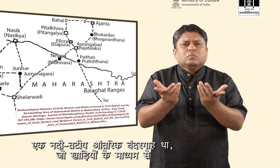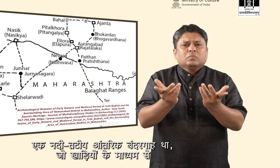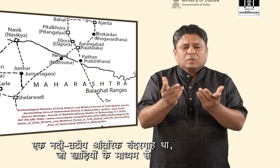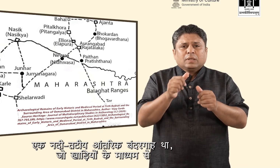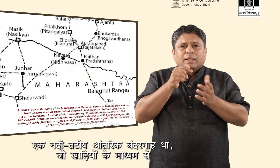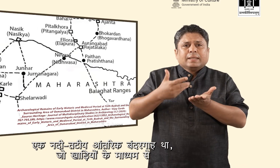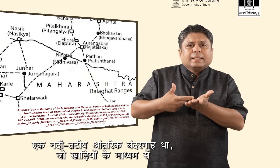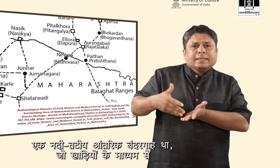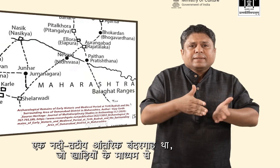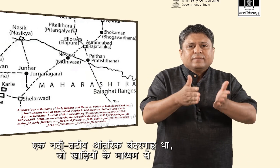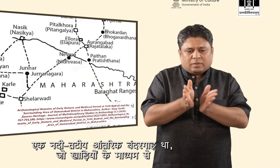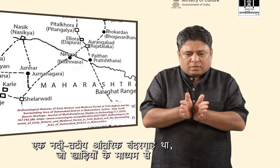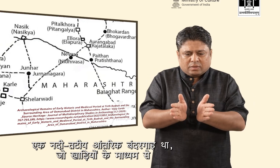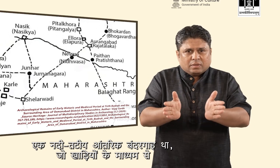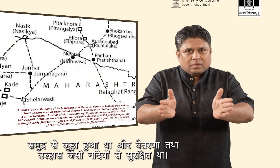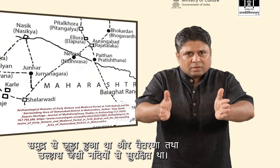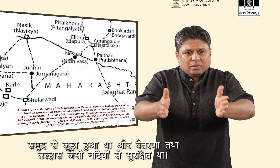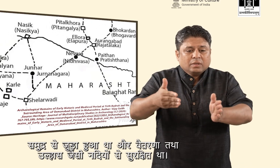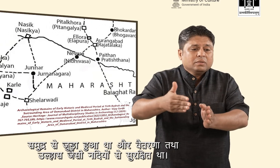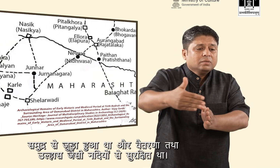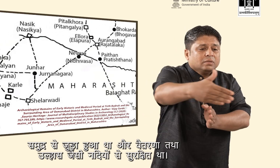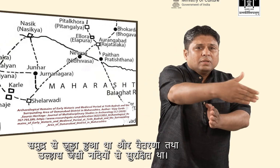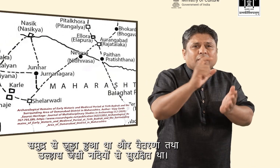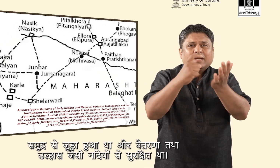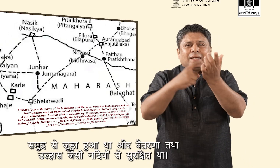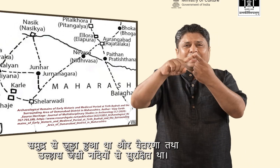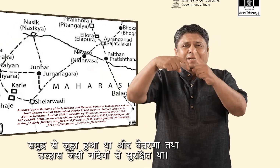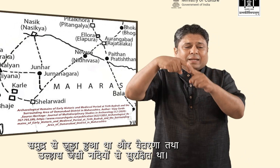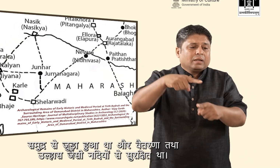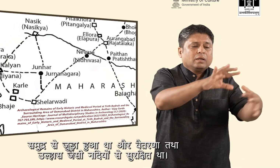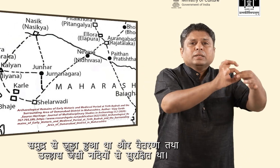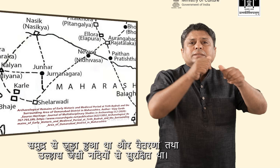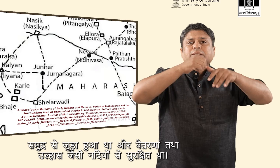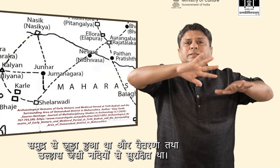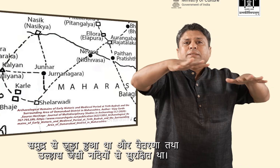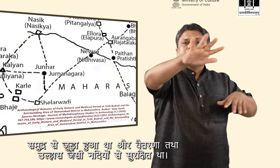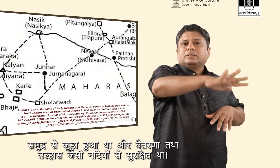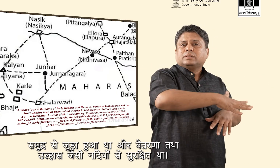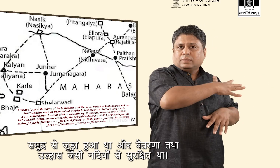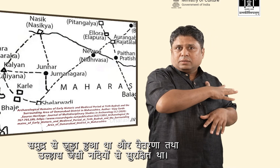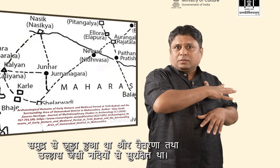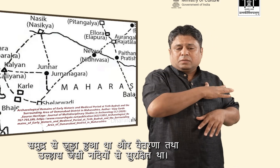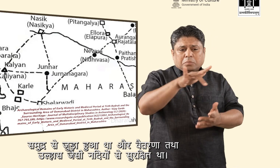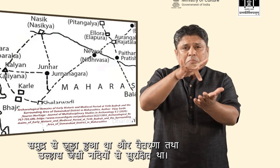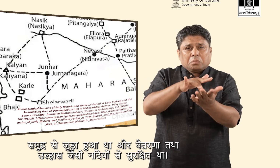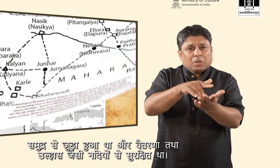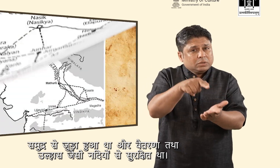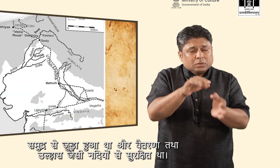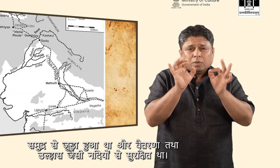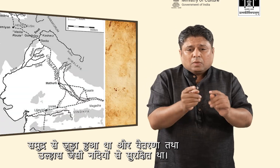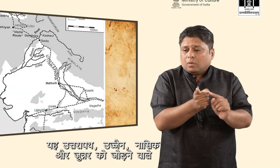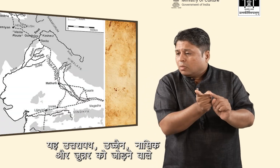बंदरगाह था, जो खाड़ियों के माध्यम से समुद्र से जुड़ा हुआ था और वैतरणा तथा उल्हास जैसी नदियों से सुरक्षित